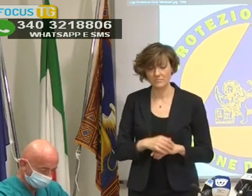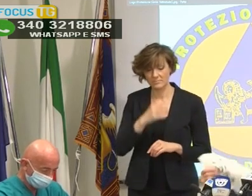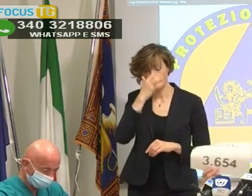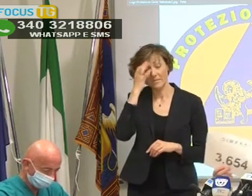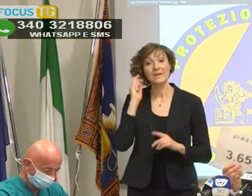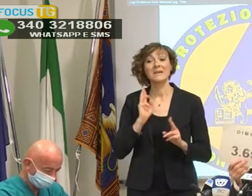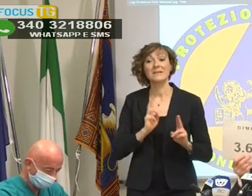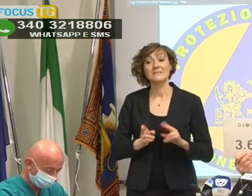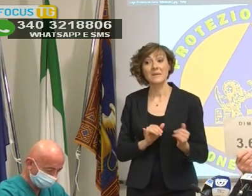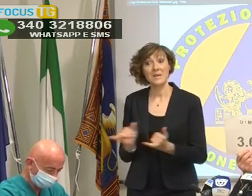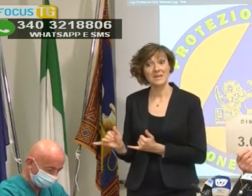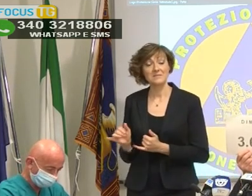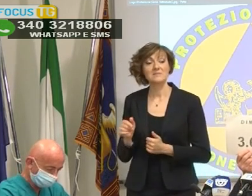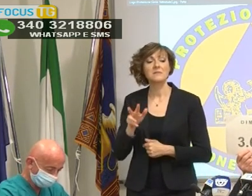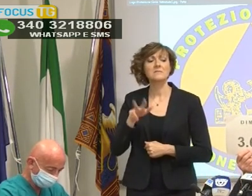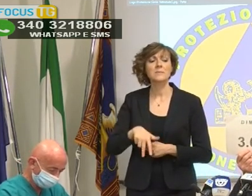I dimessi sono